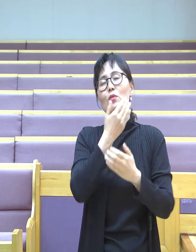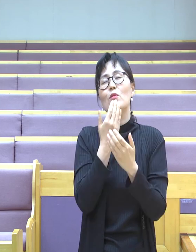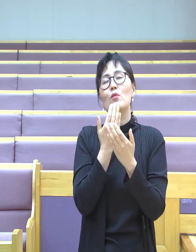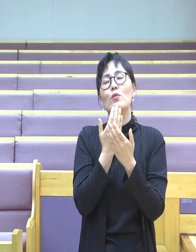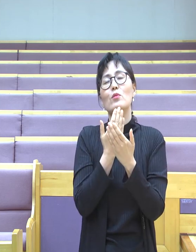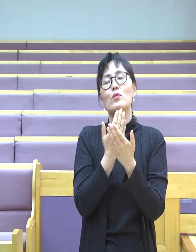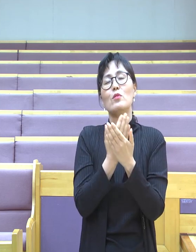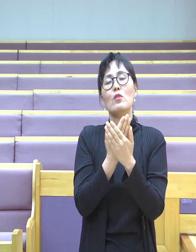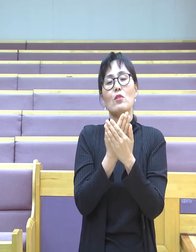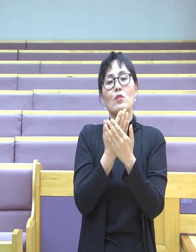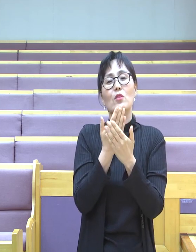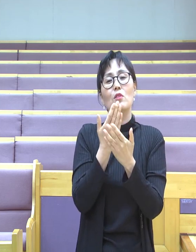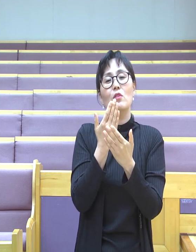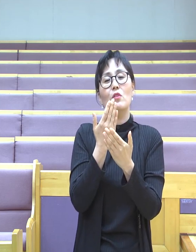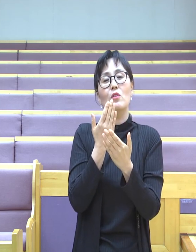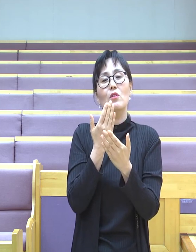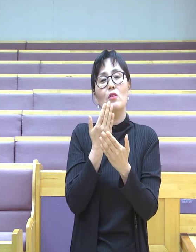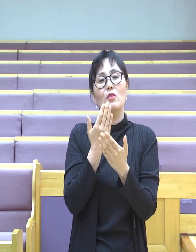덮으소서.